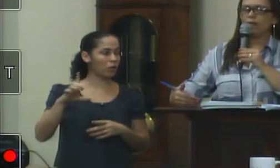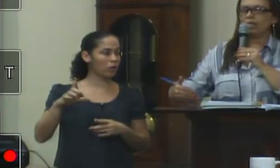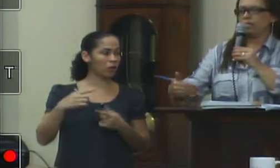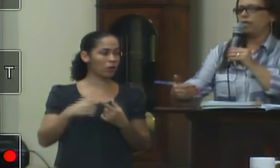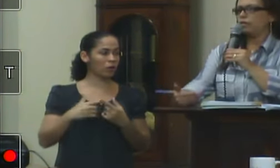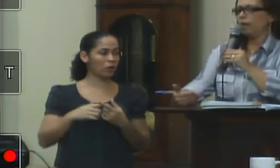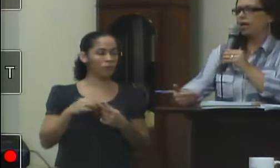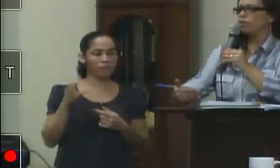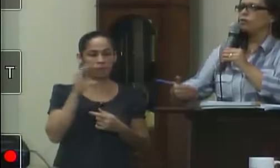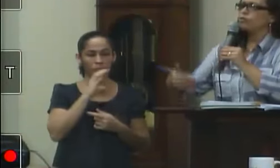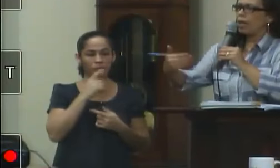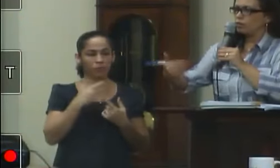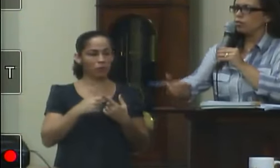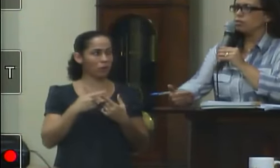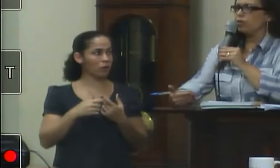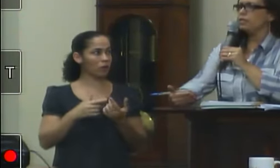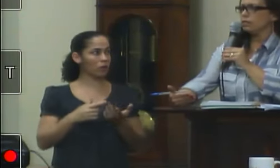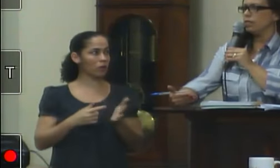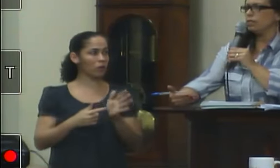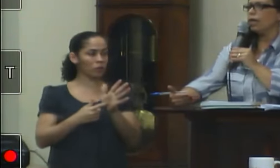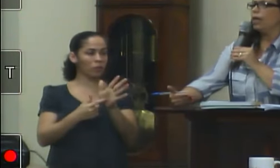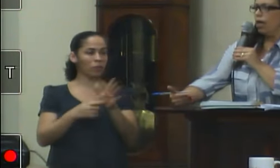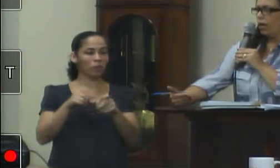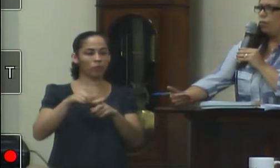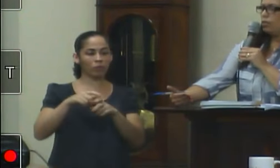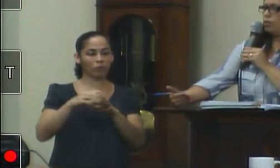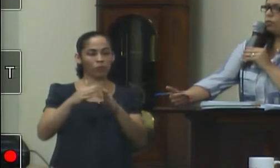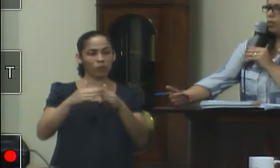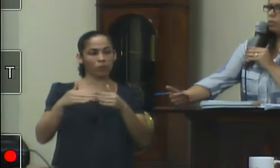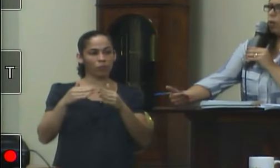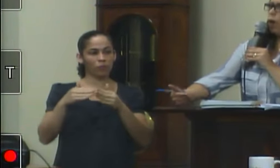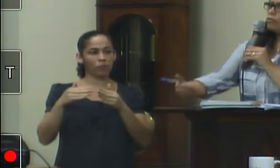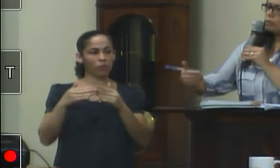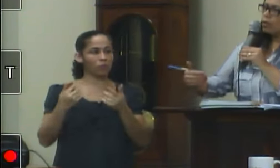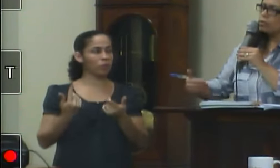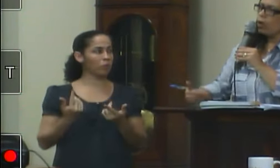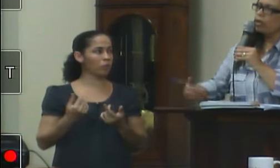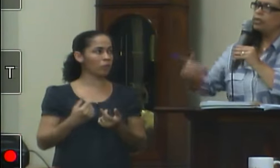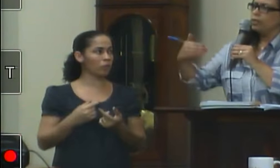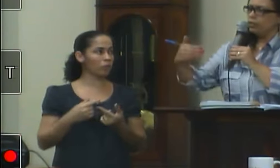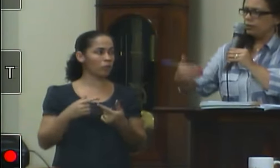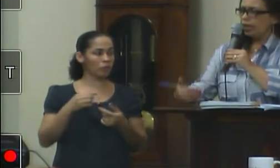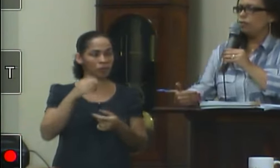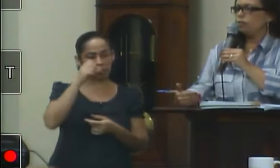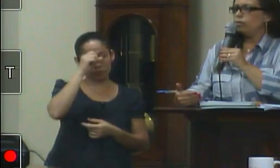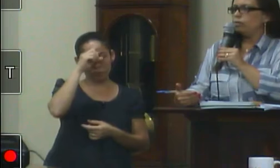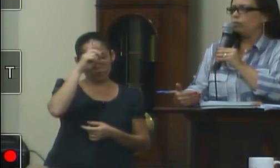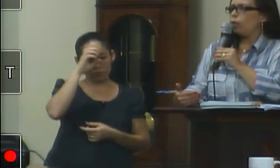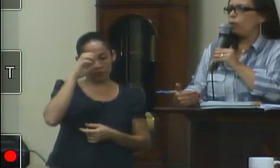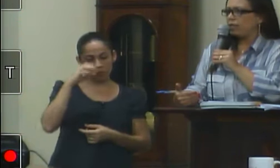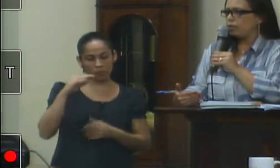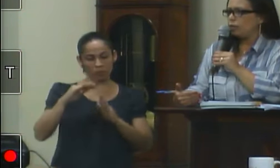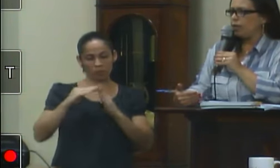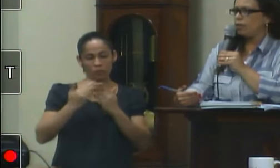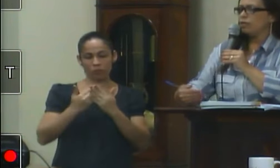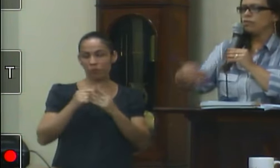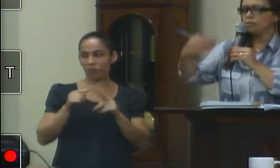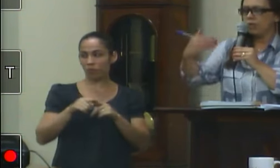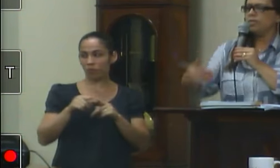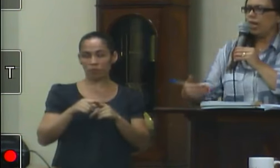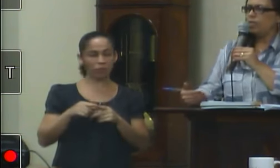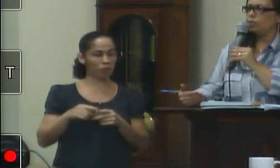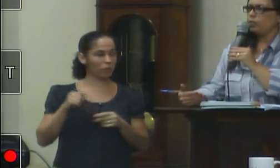tenho um parecer do médico, onde o médico solicita realmente a UTI móvel, se tal escola tem um bom padrão para